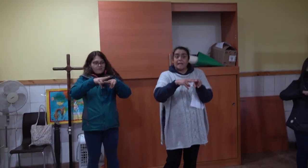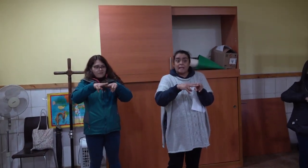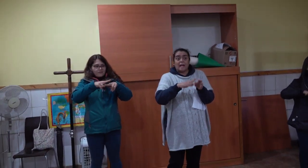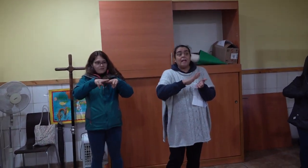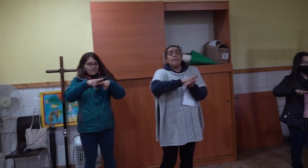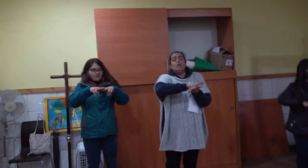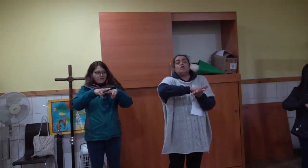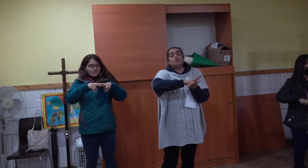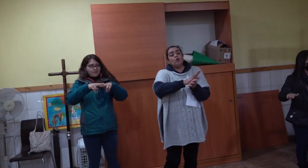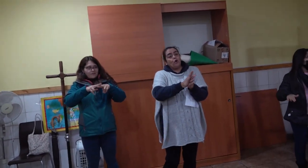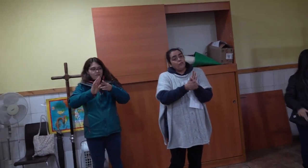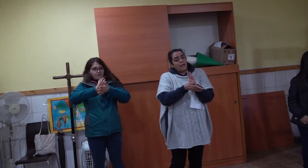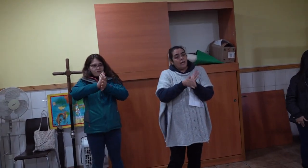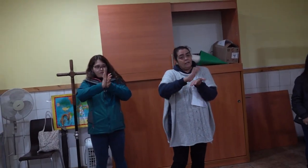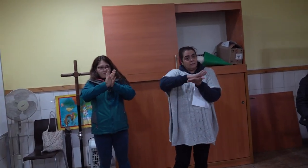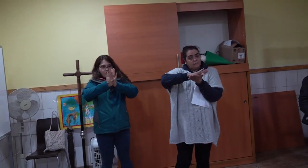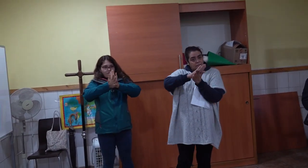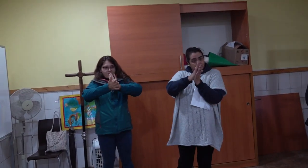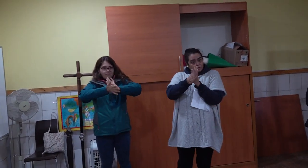que la hiciera